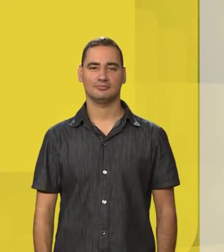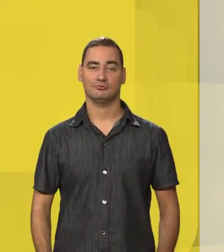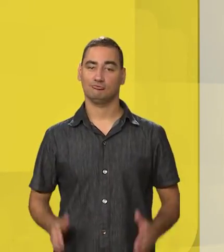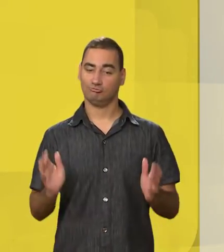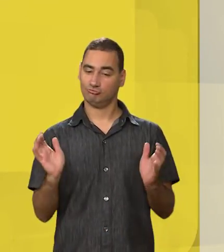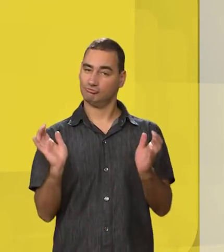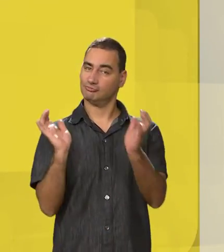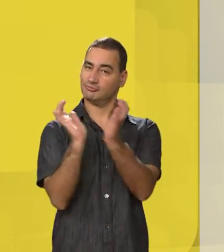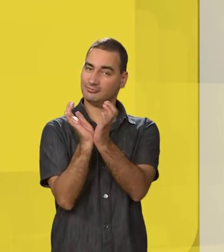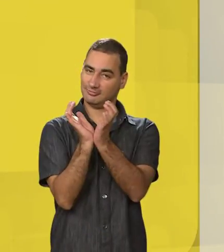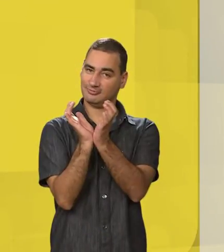Colega.